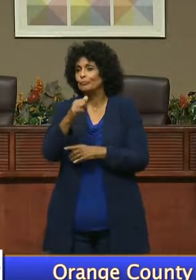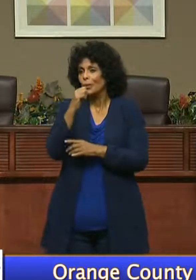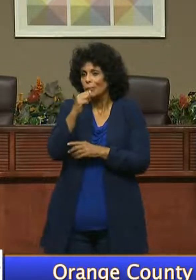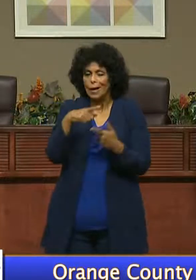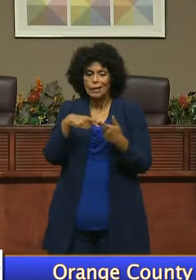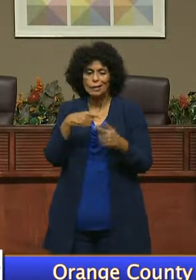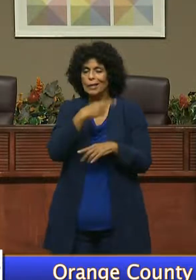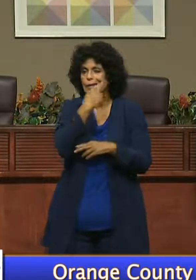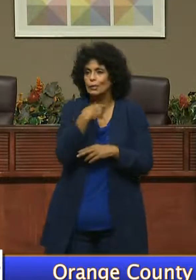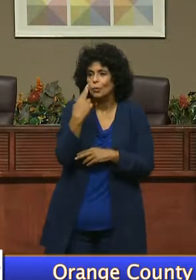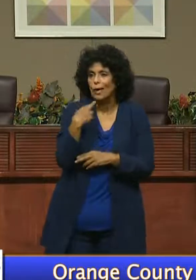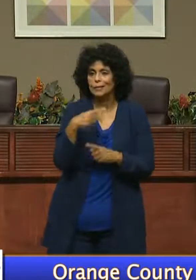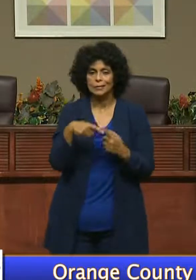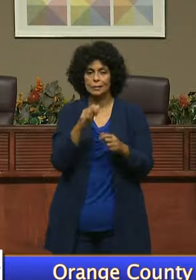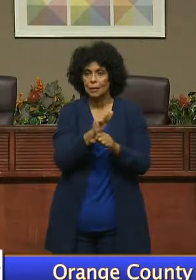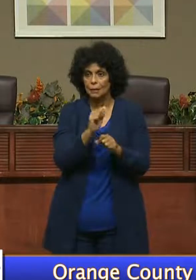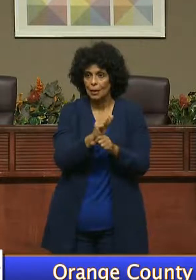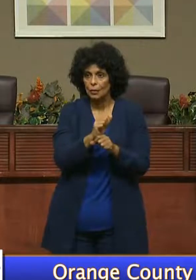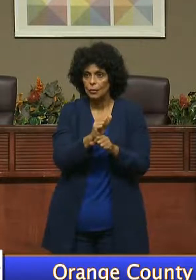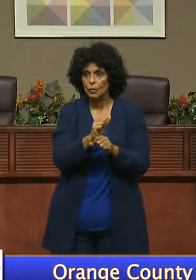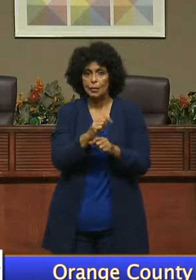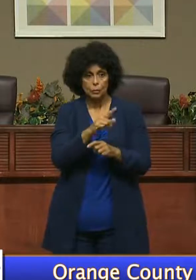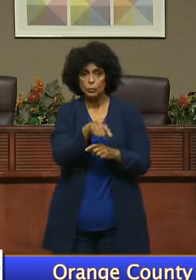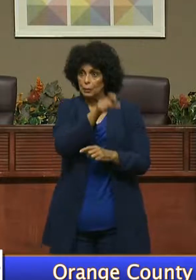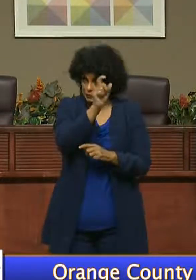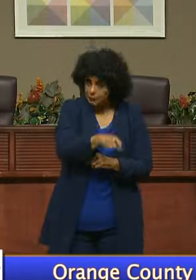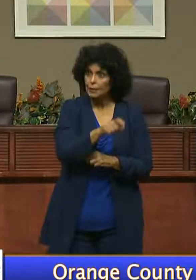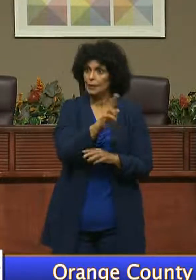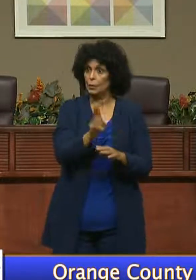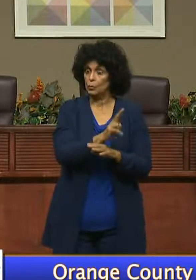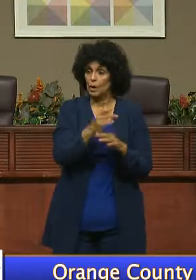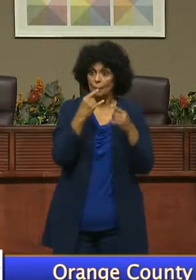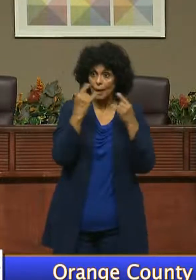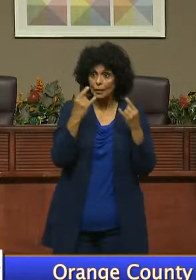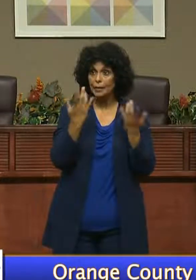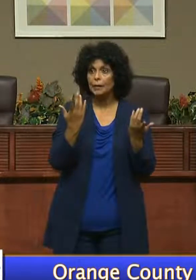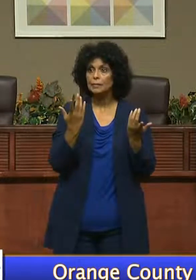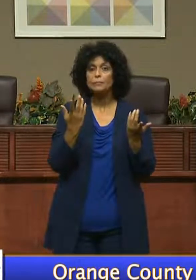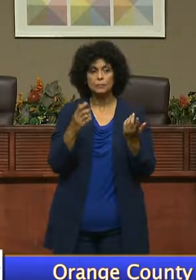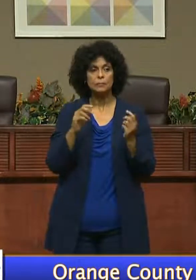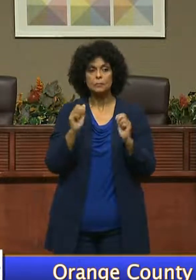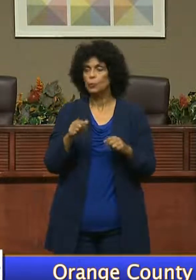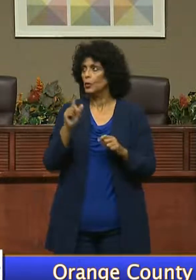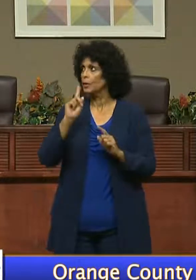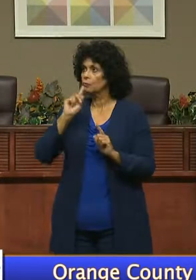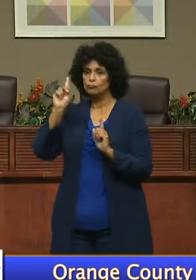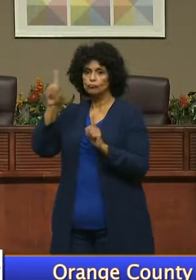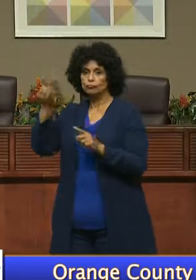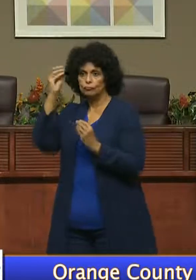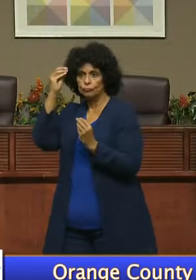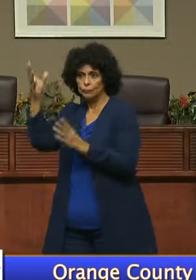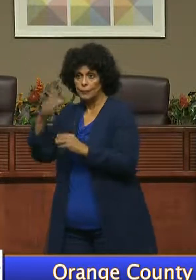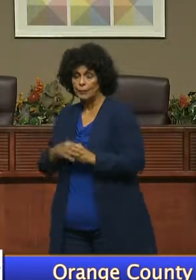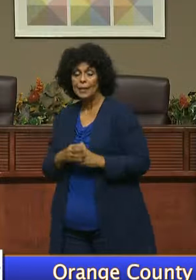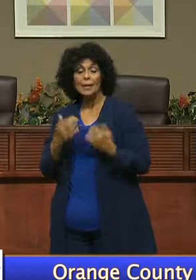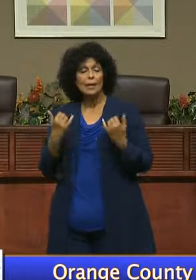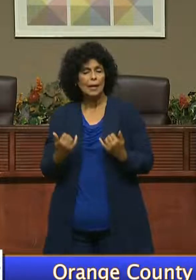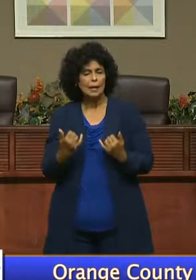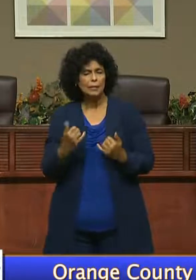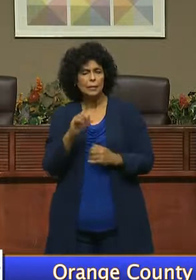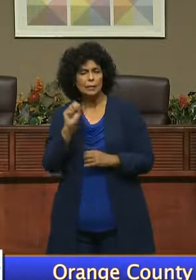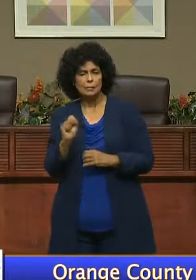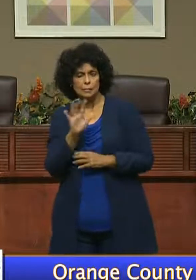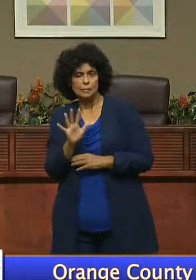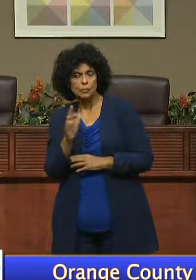de trabajo, es mandatorio usar máscara. Y también, pero yo he visto, sinceramente, este fin de semana, y esto